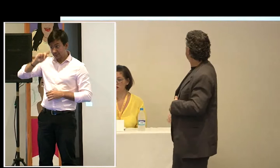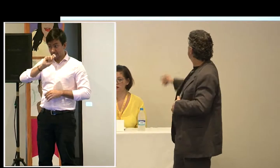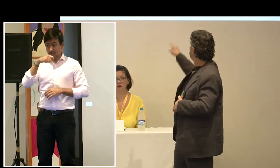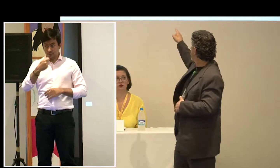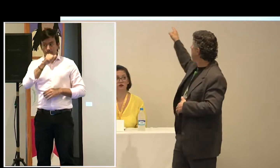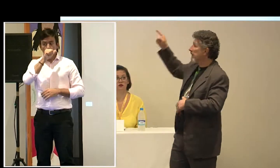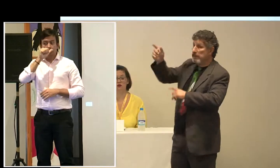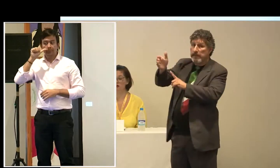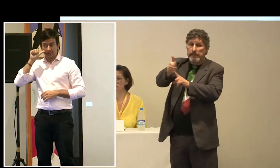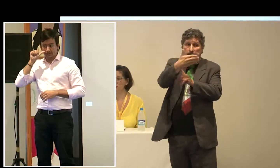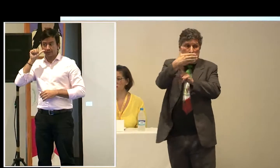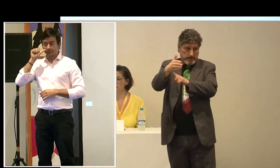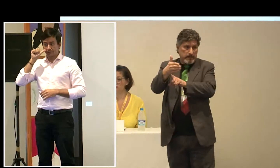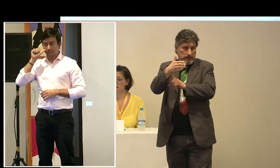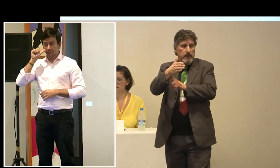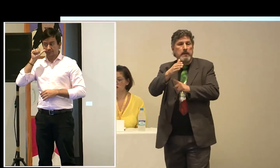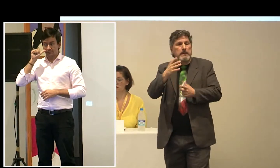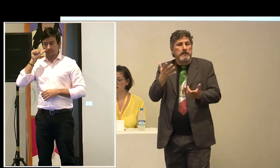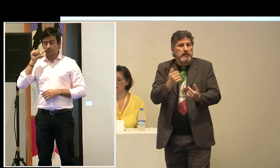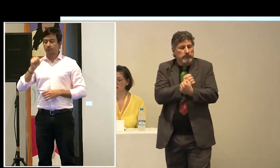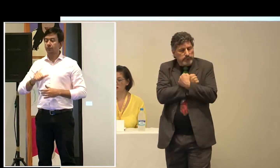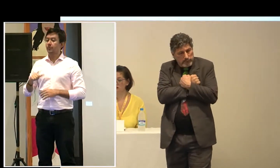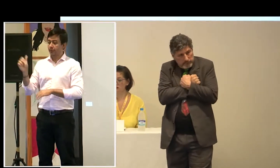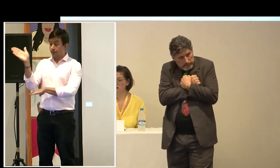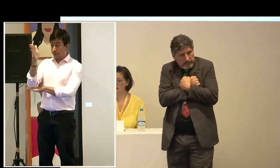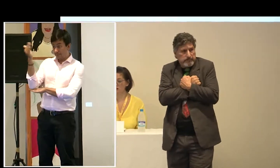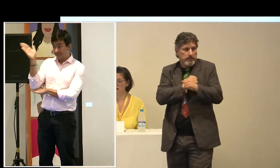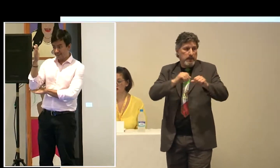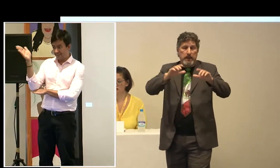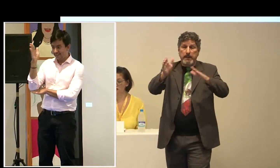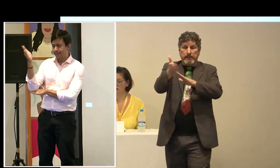e o presidente mexicano.